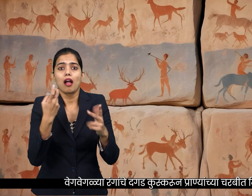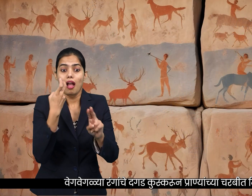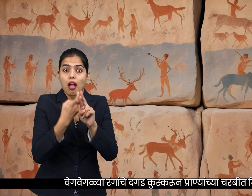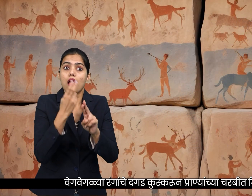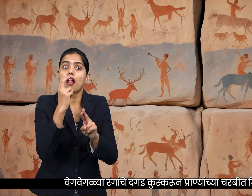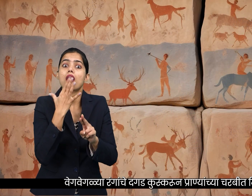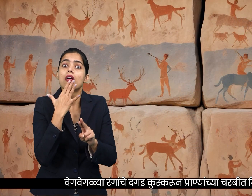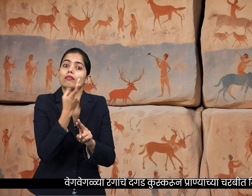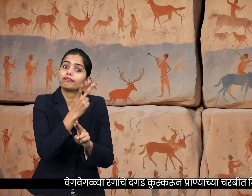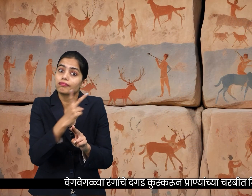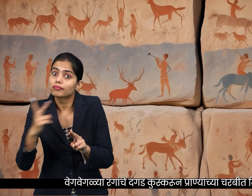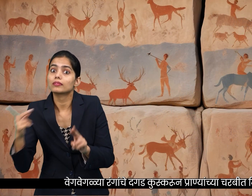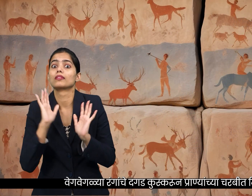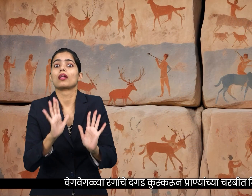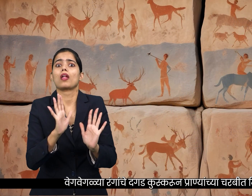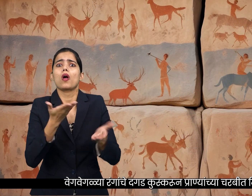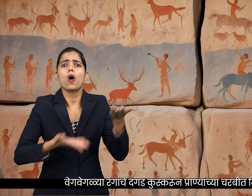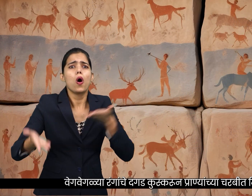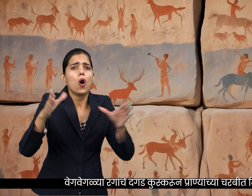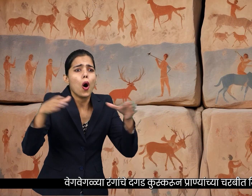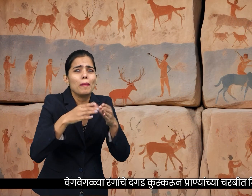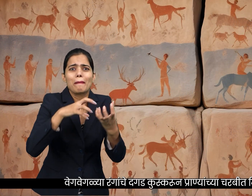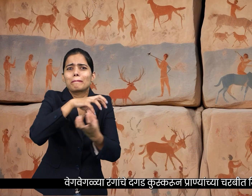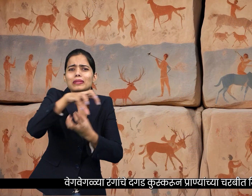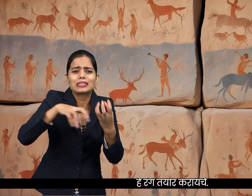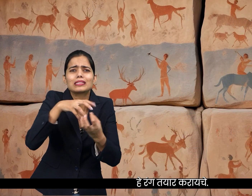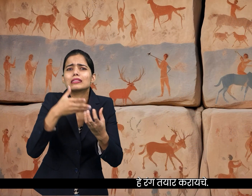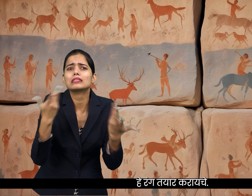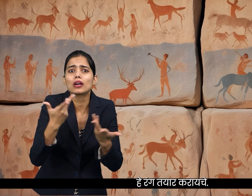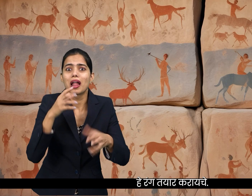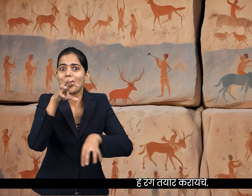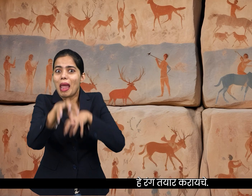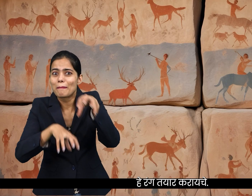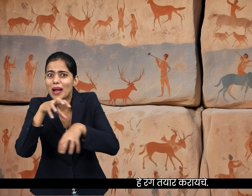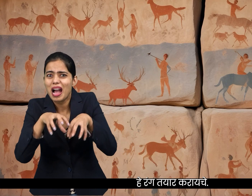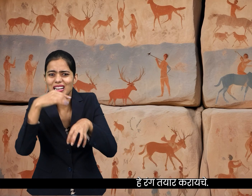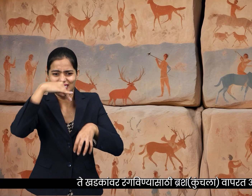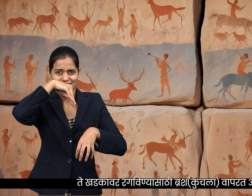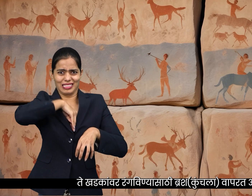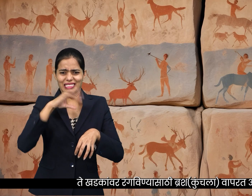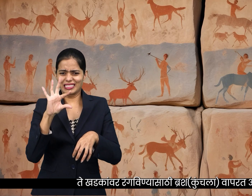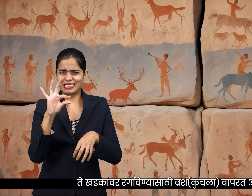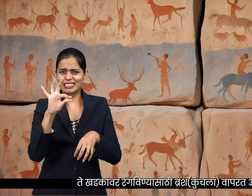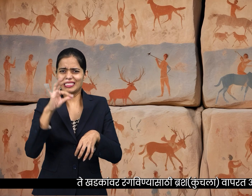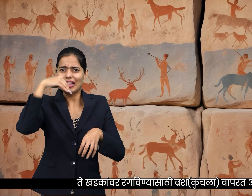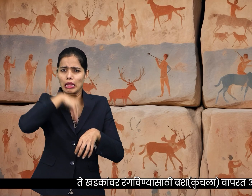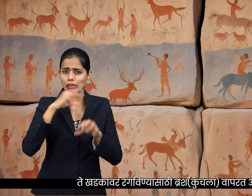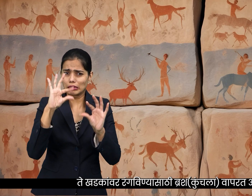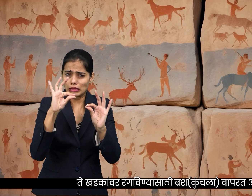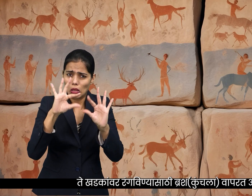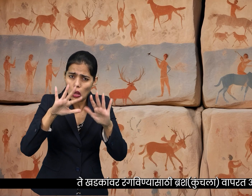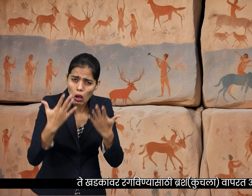वेगवेगळ्या रंगांचे दगड कुस्करून प्राण्यांच्या चरबीत मिसळून हे रंग तयार करायचे. ते खडकांवर